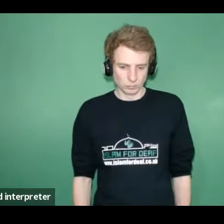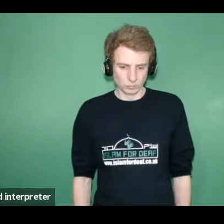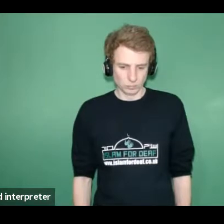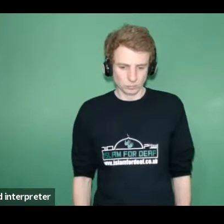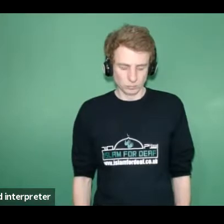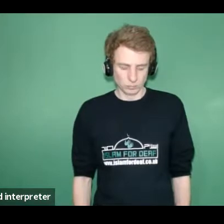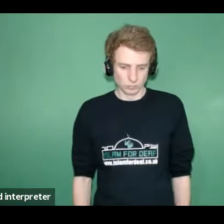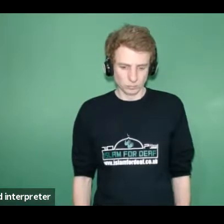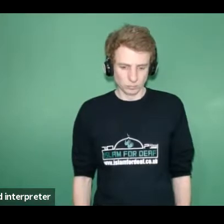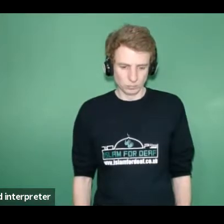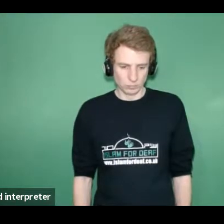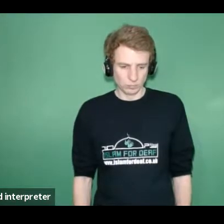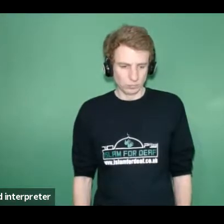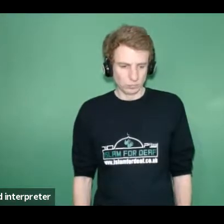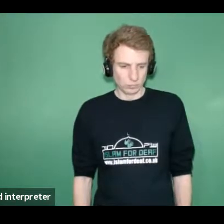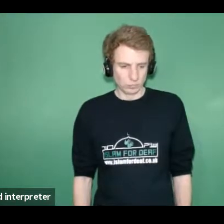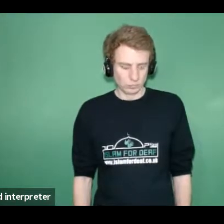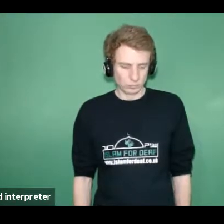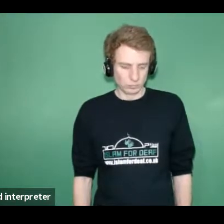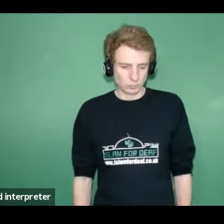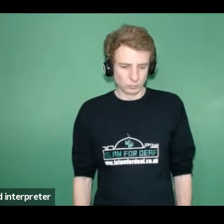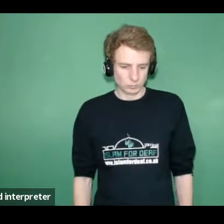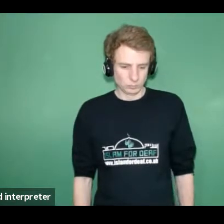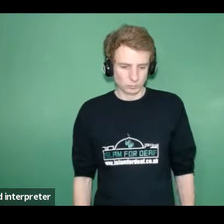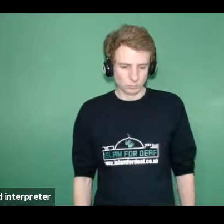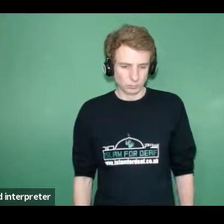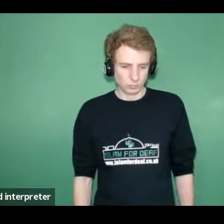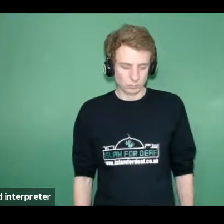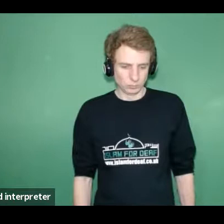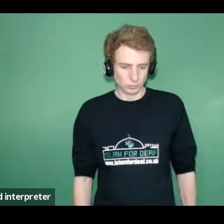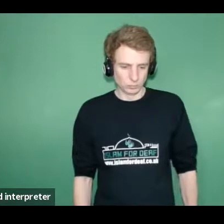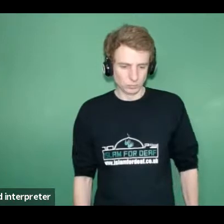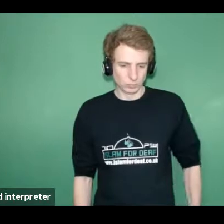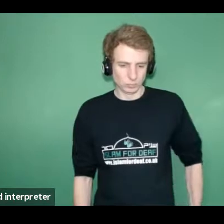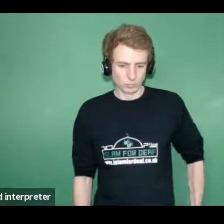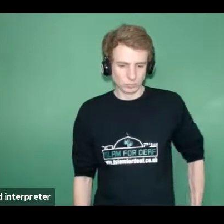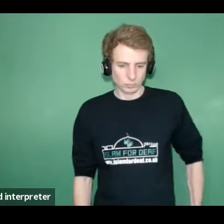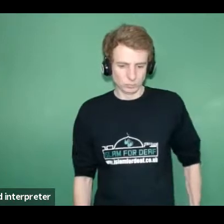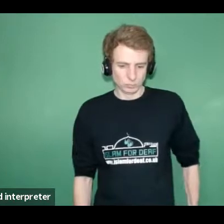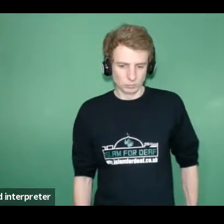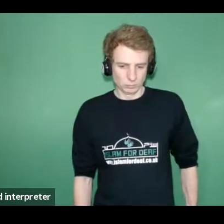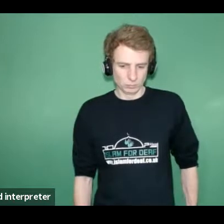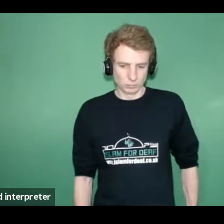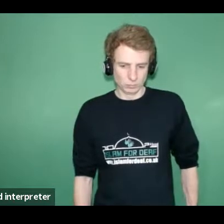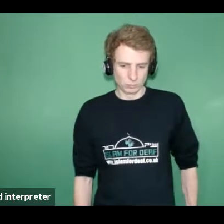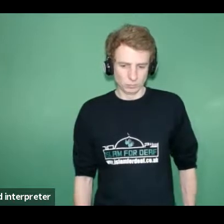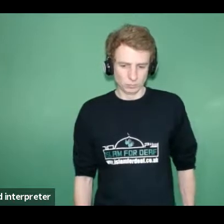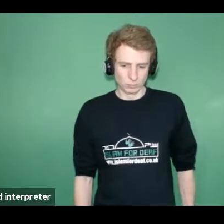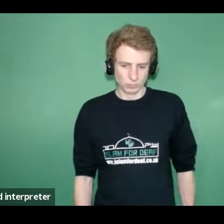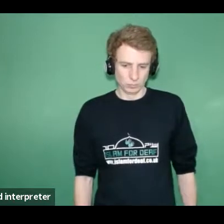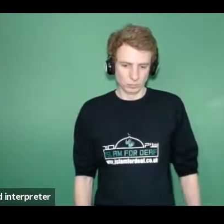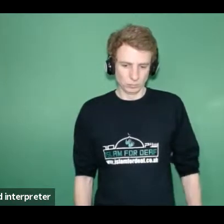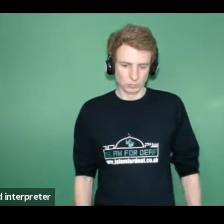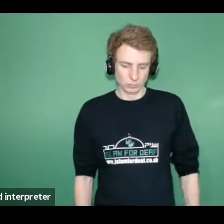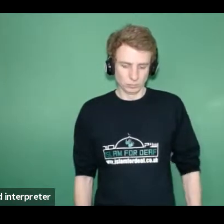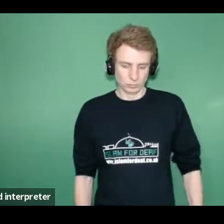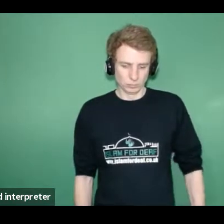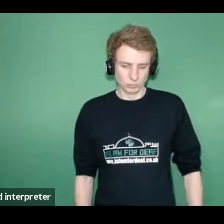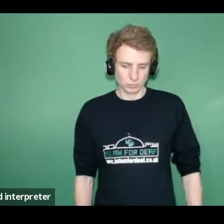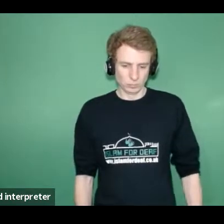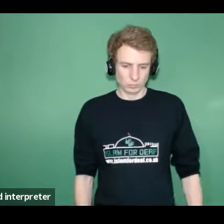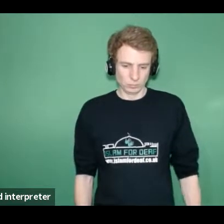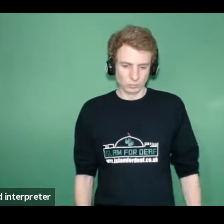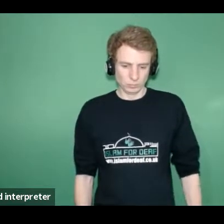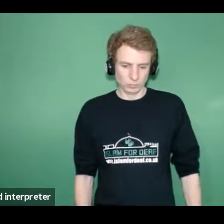أن بعض من كان معنا في رمضان قبل الماضي، لأن رمضان الماضي كنا نصليه في البيوت،